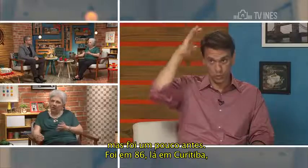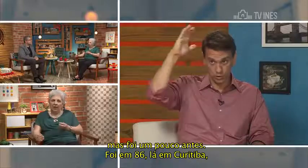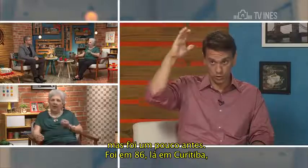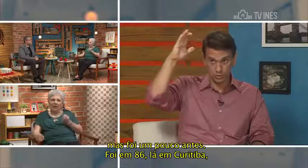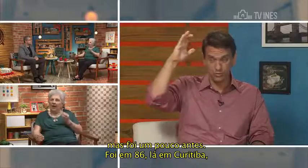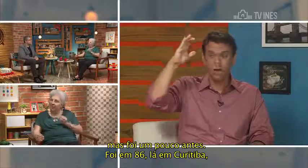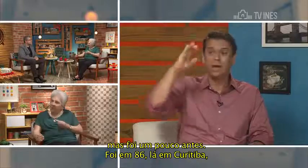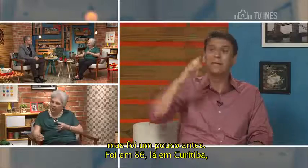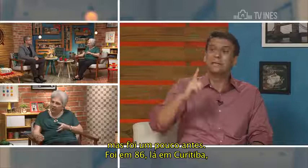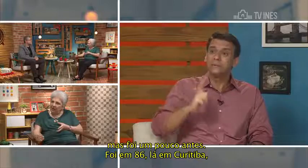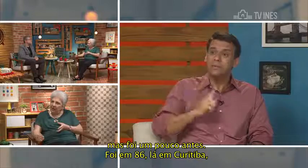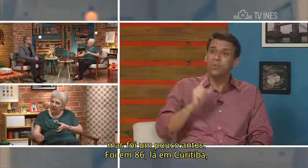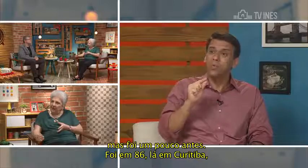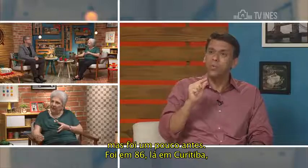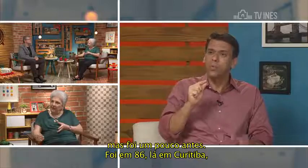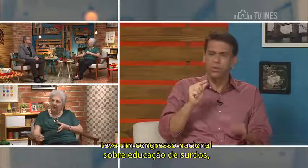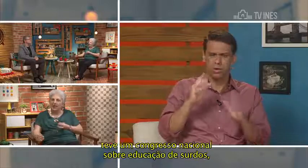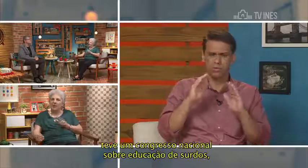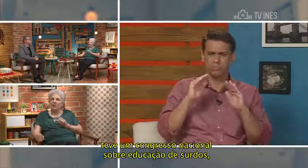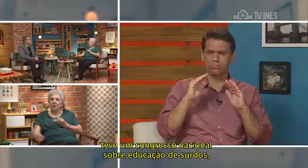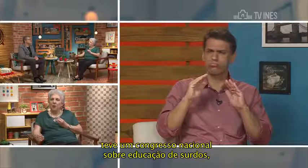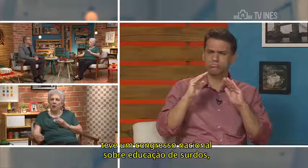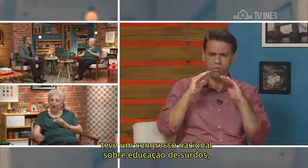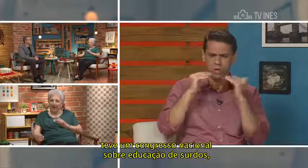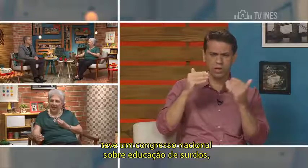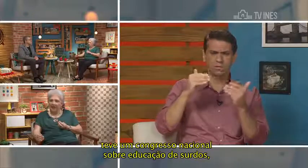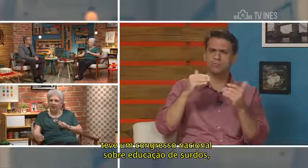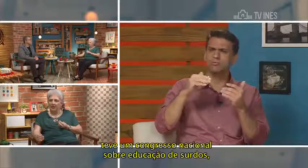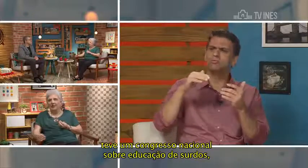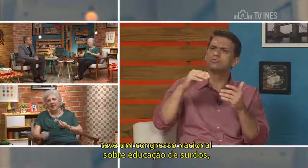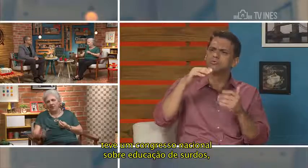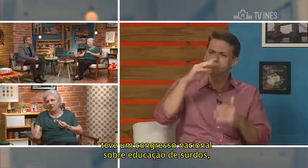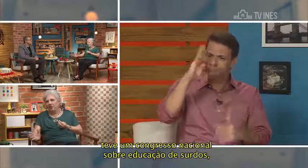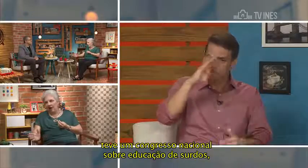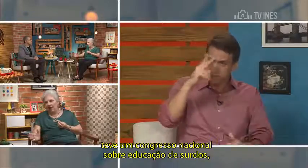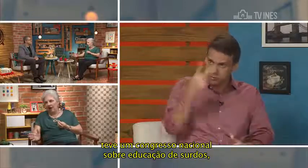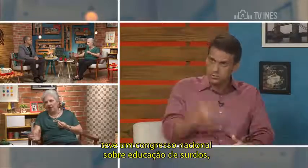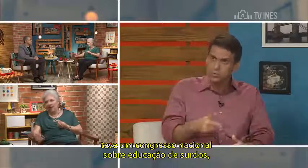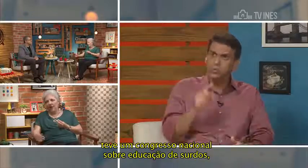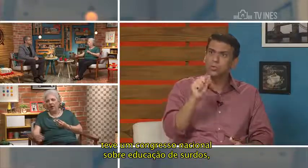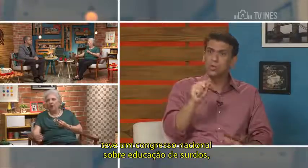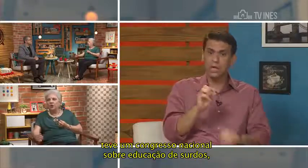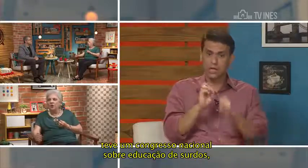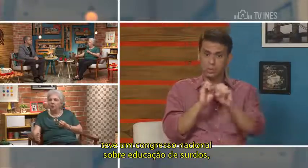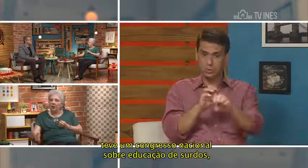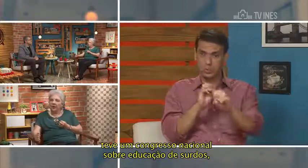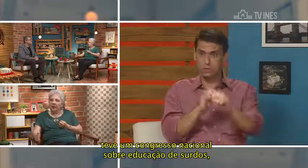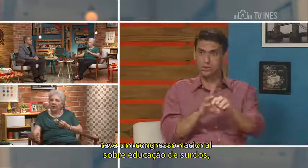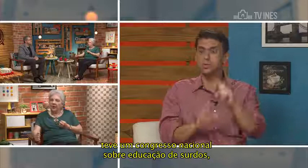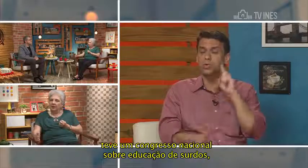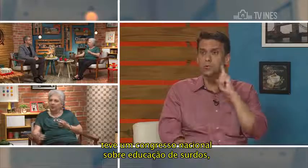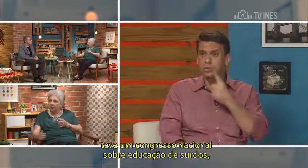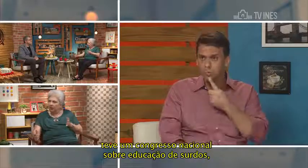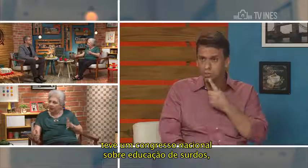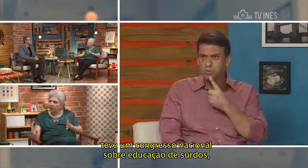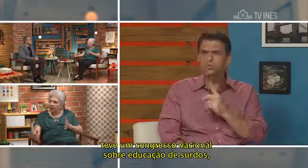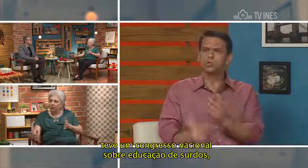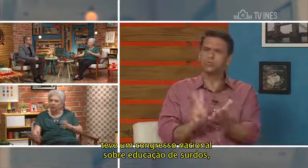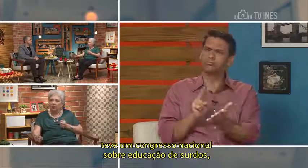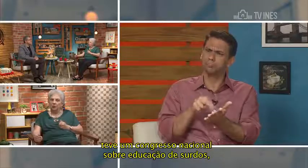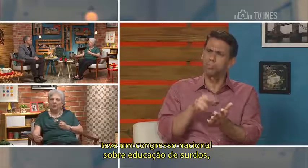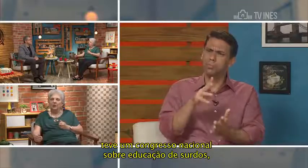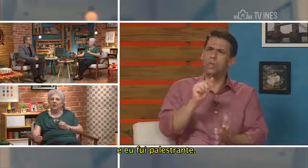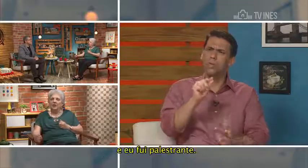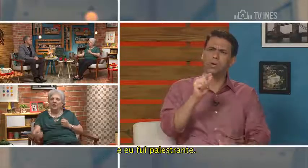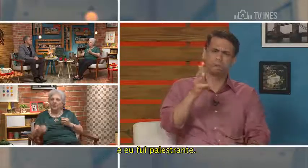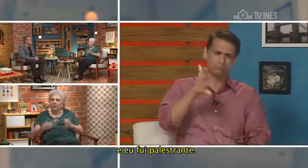Lá em Curitiba Teve um Congresso Nacional Sobre Educação De